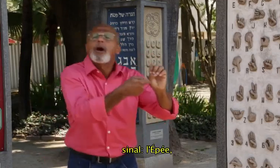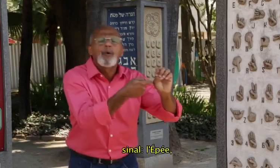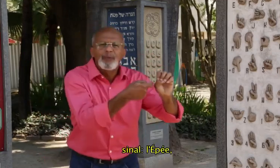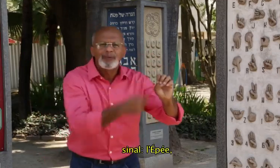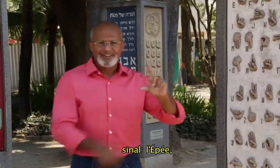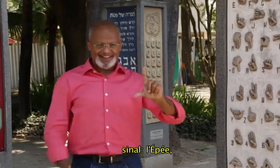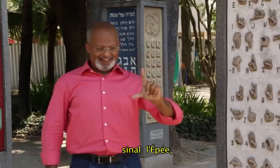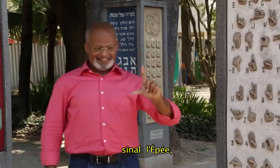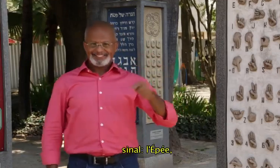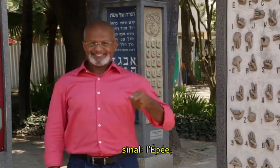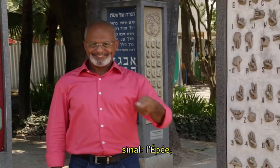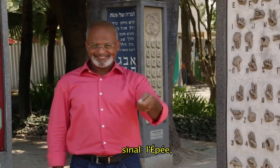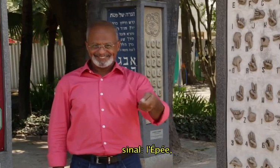sinal Lepé,